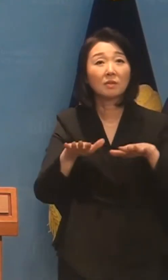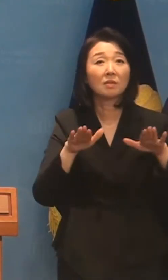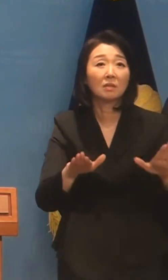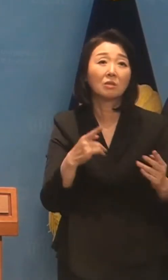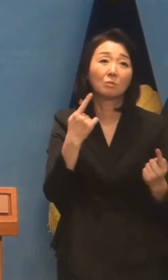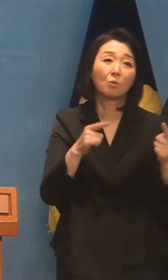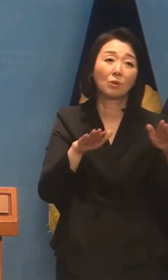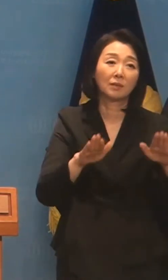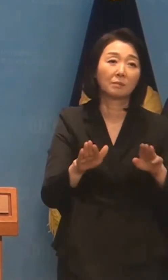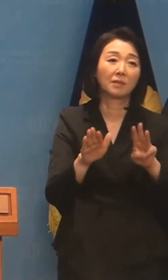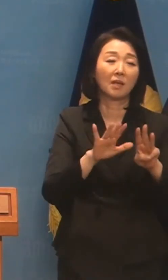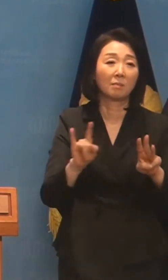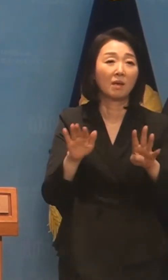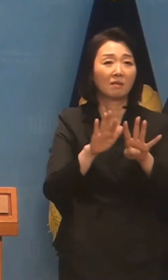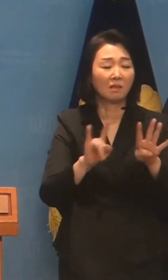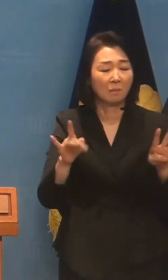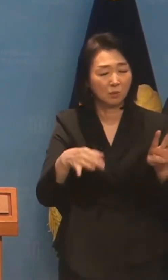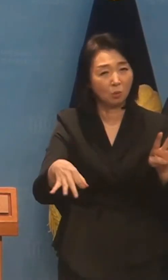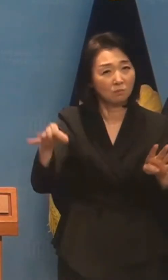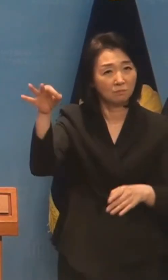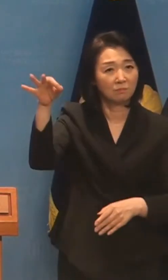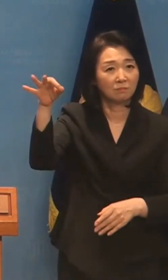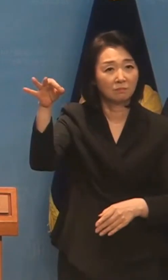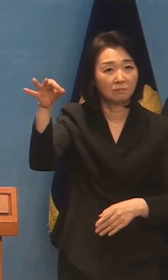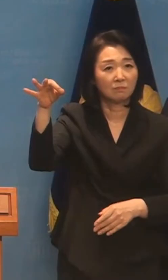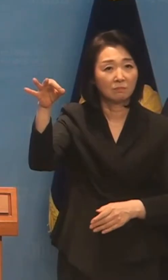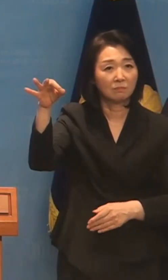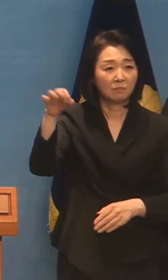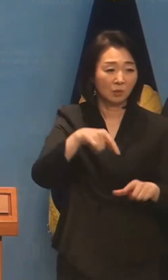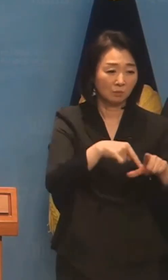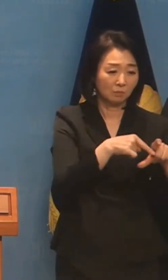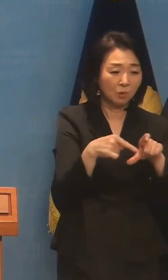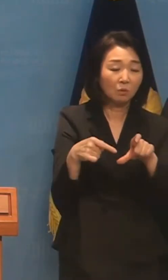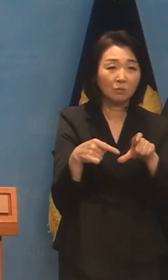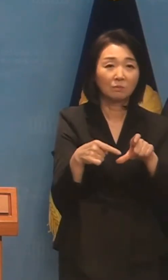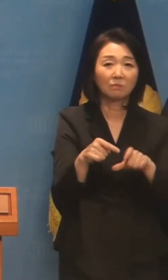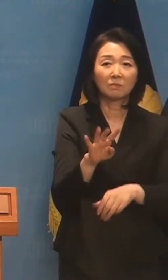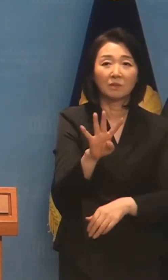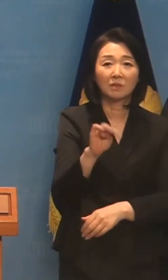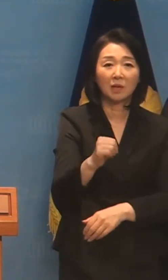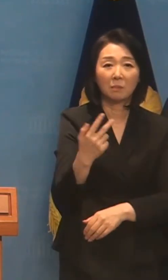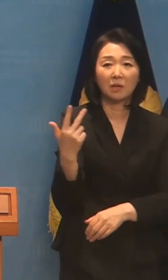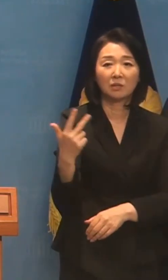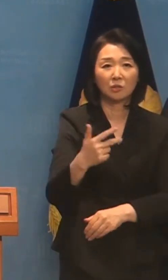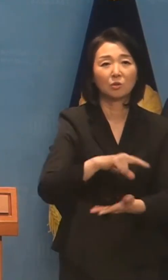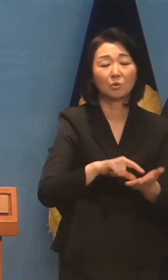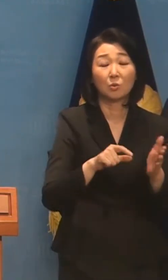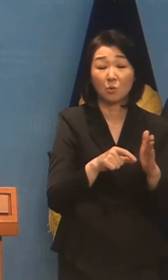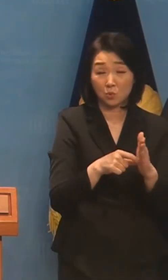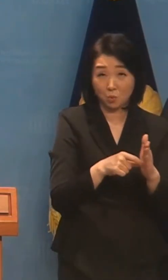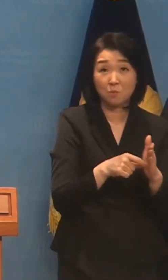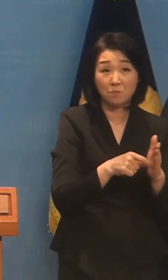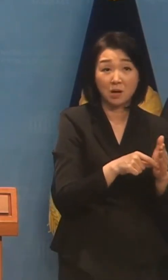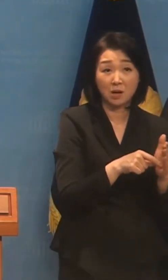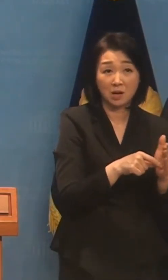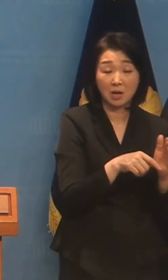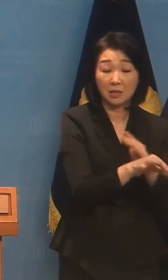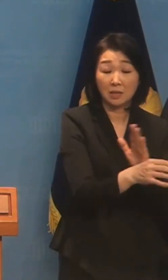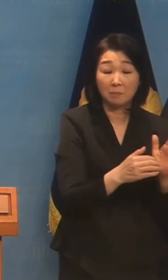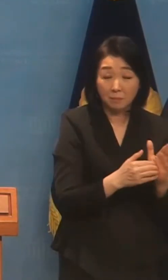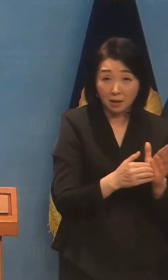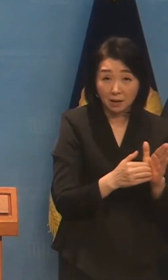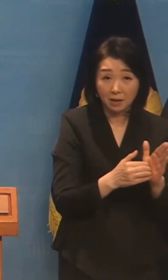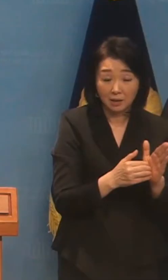지금보다 3배에서 4배까지 늘어날 수 있습니다. 평균 47,000원 수준이던